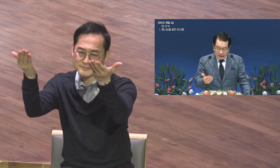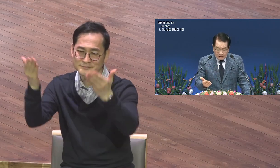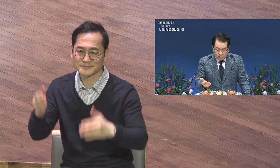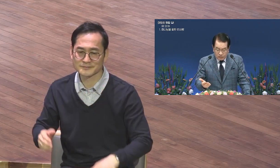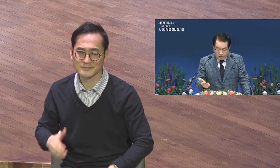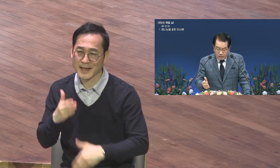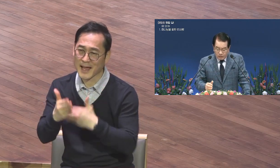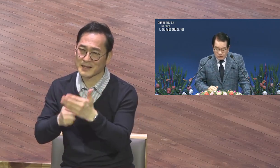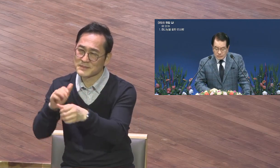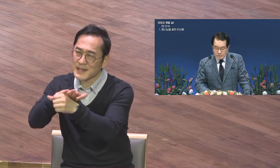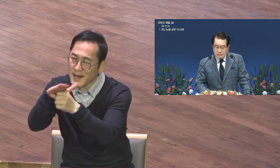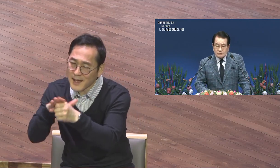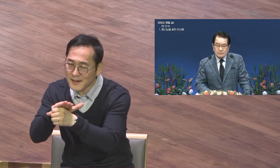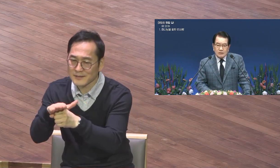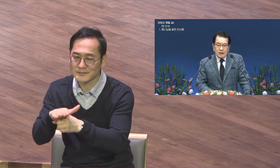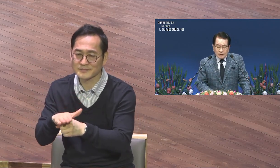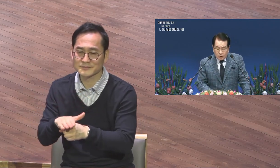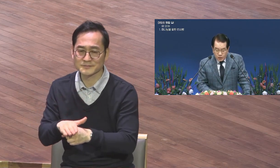하나님을 사랑하고